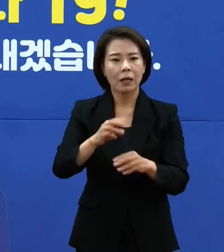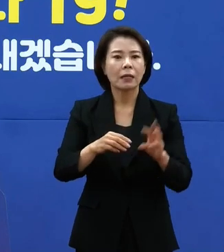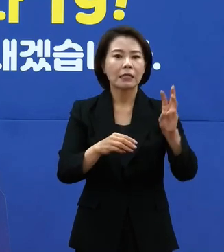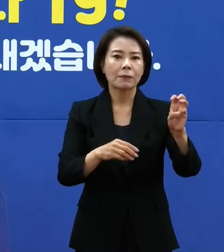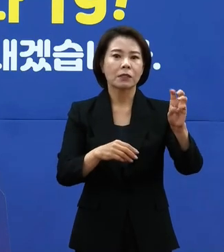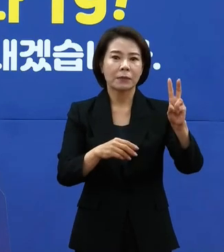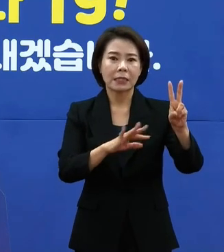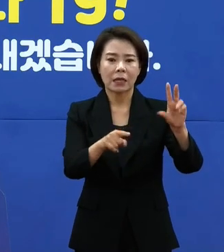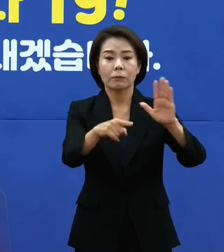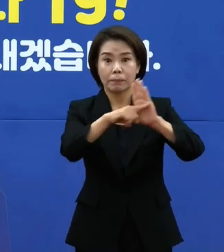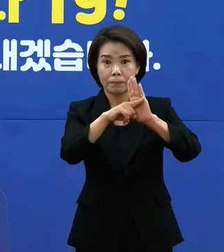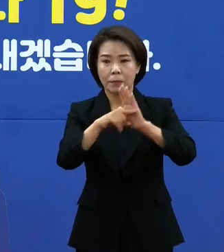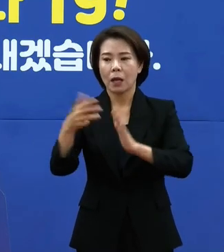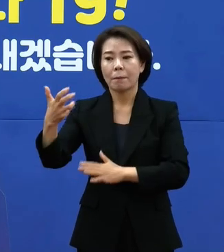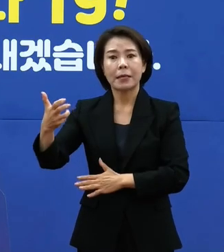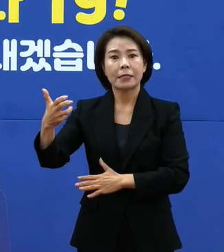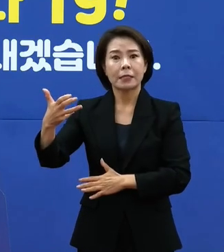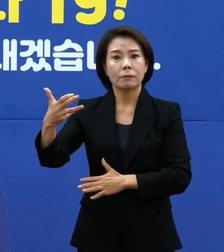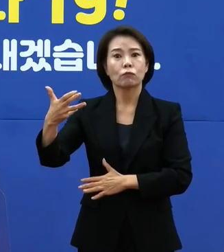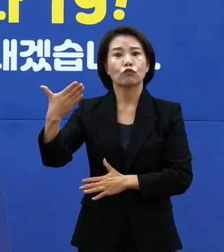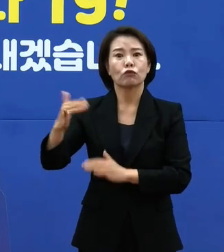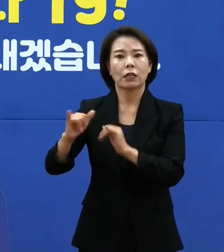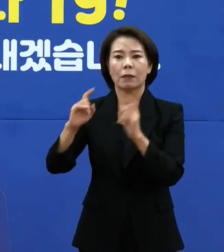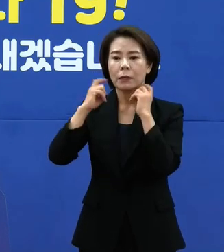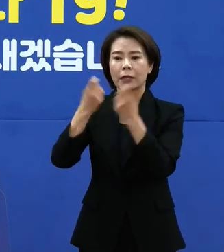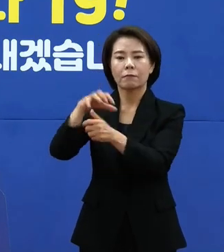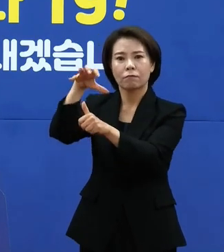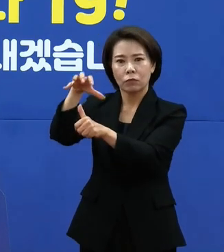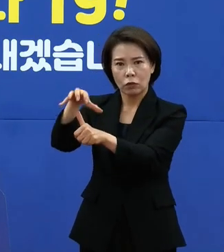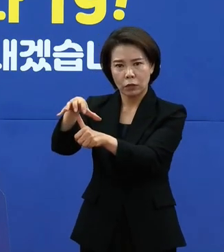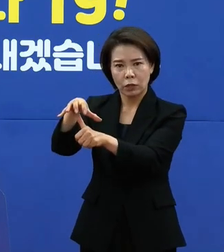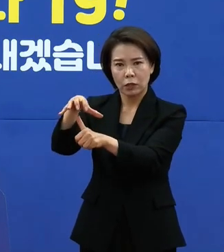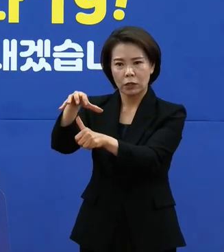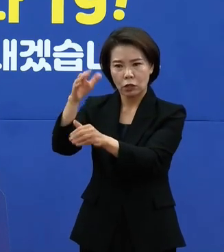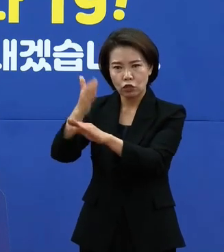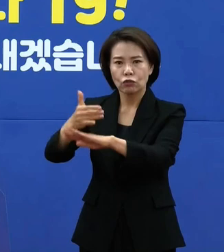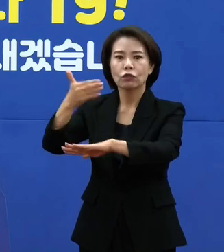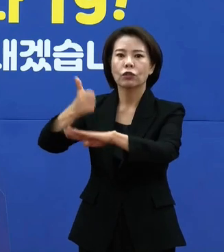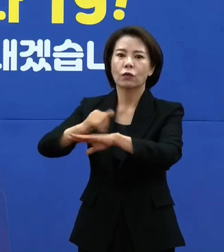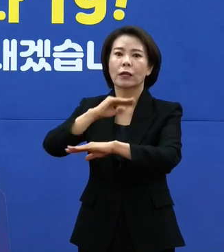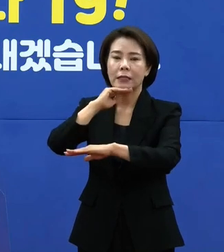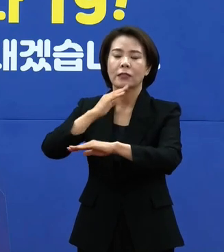음성 판정을 받았고 89명은 자가격리 상태에서 결과를 기다리고 있습니다.